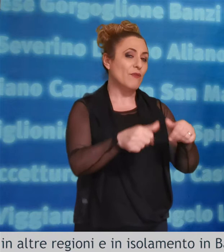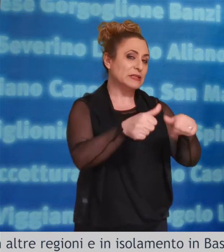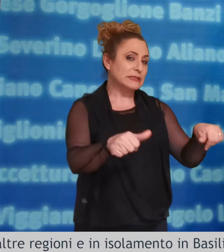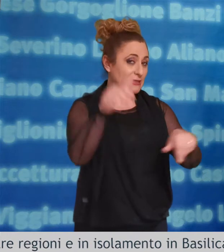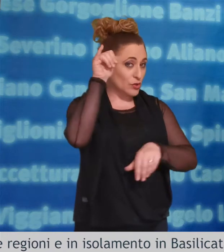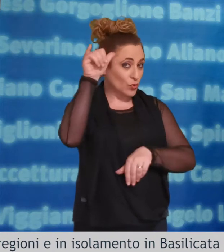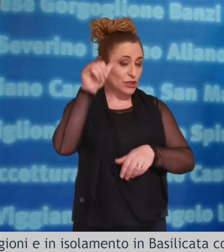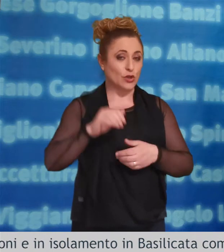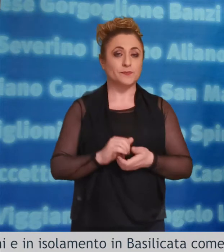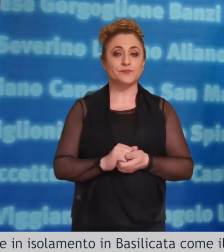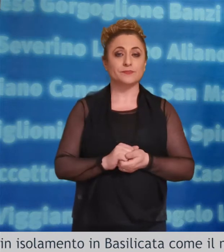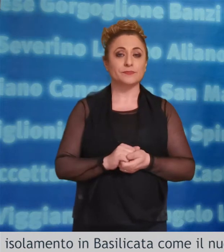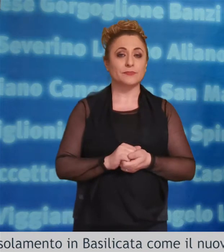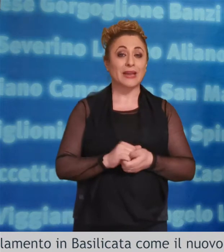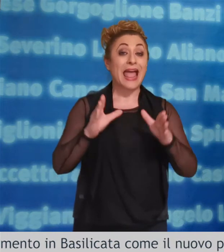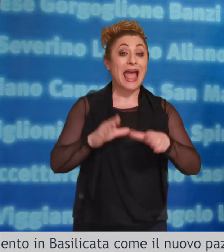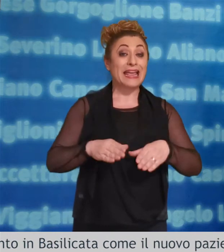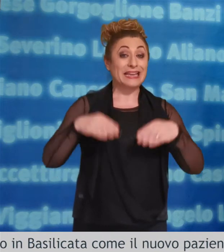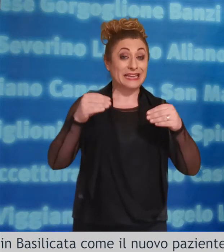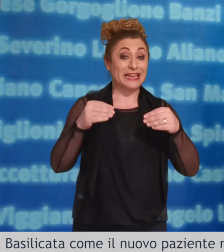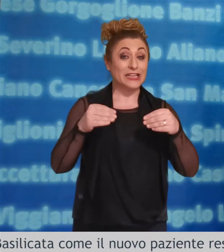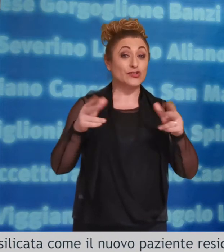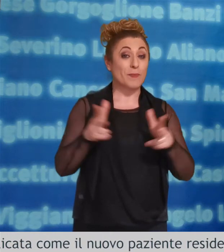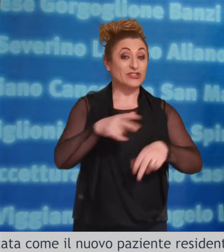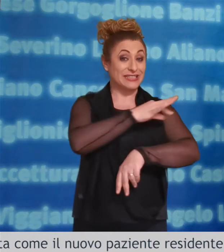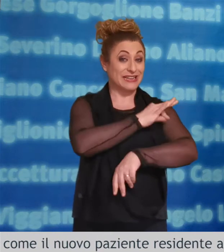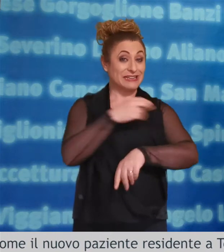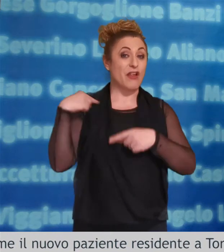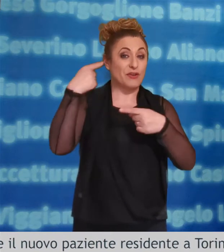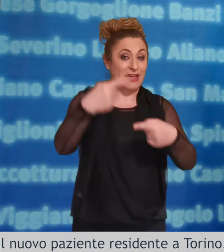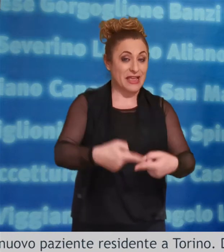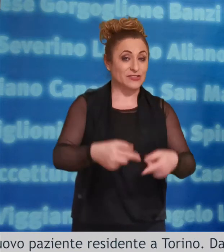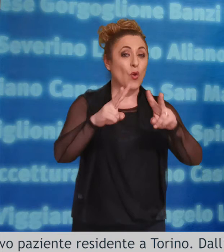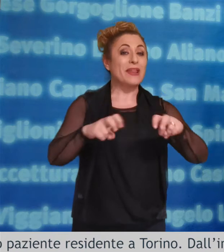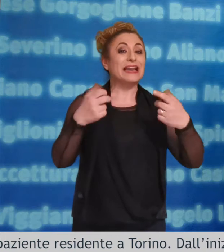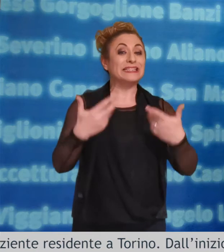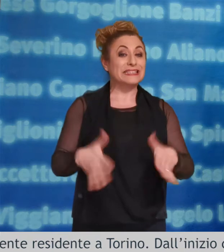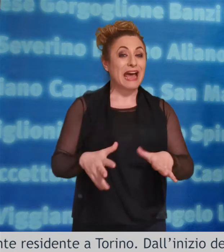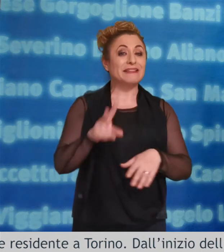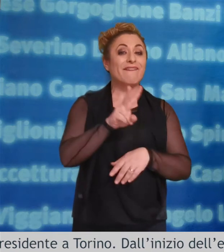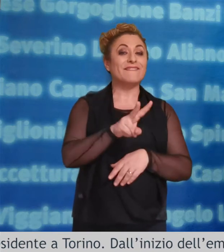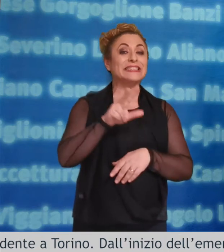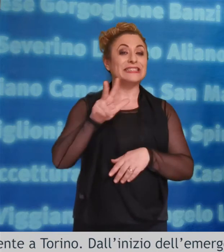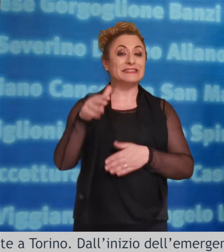torino dall'inizio dell'emergenza sanitaria sono stati analizzati